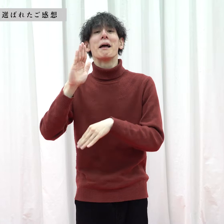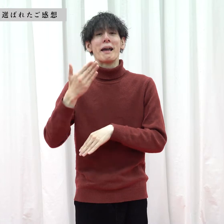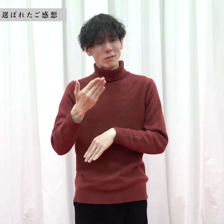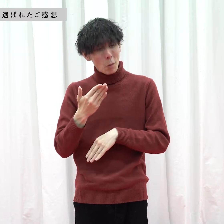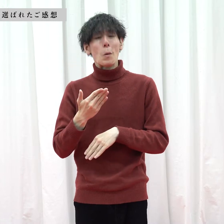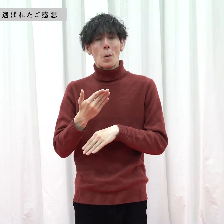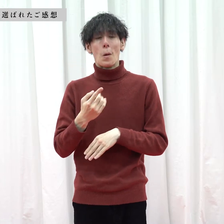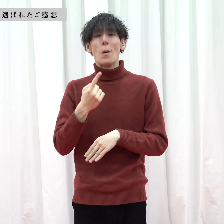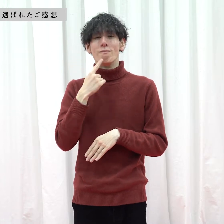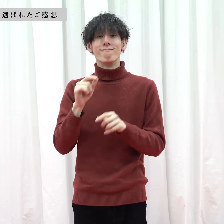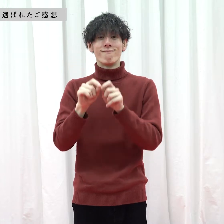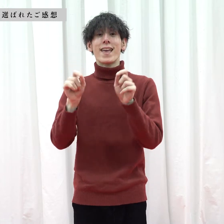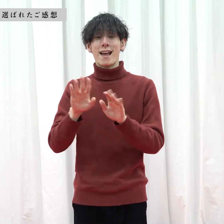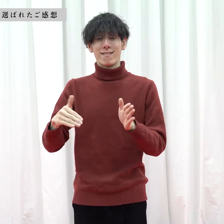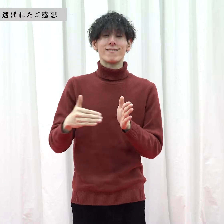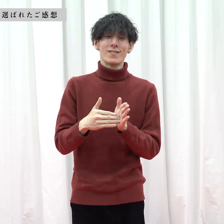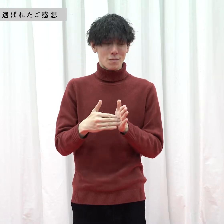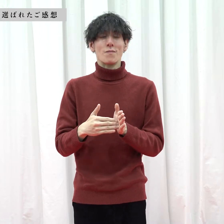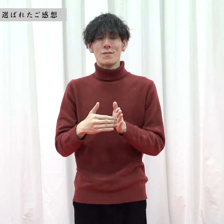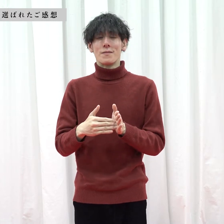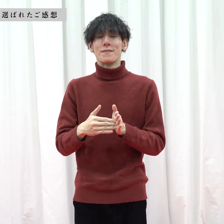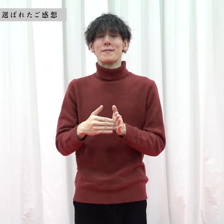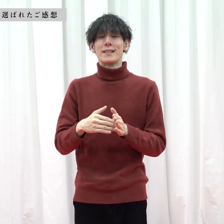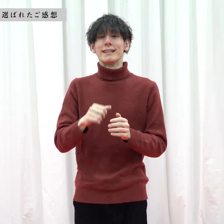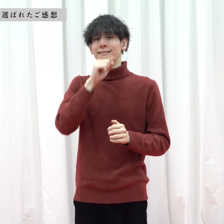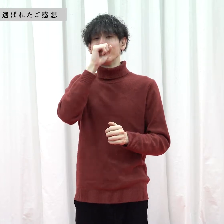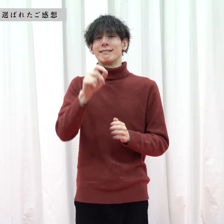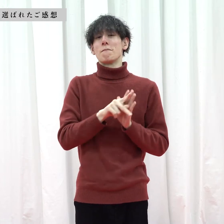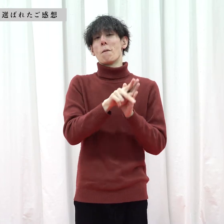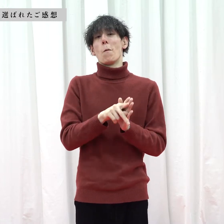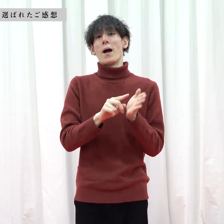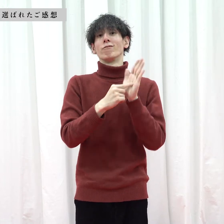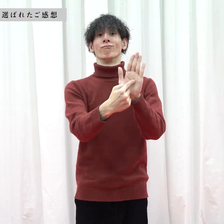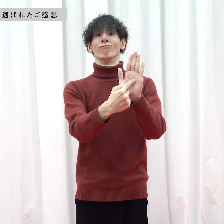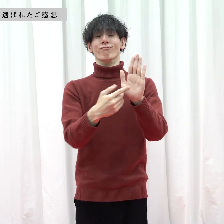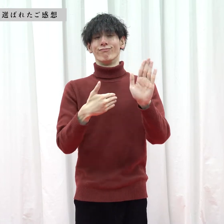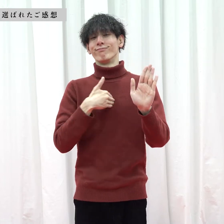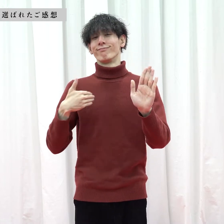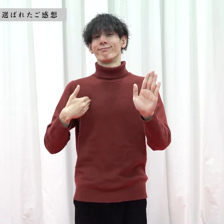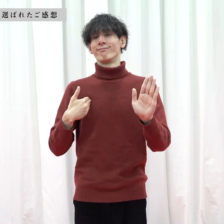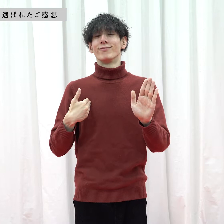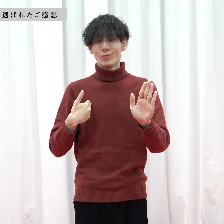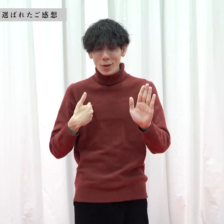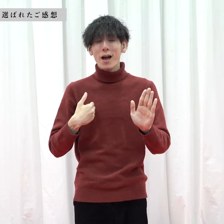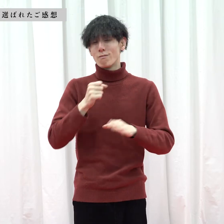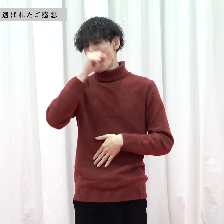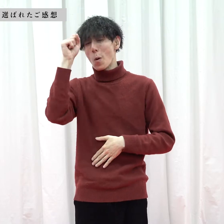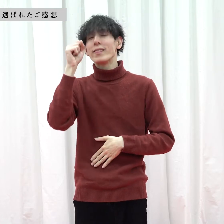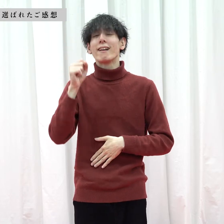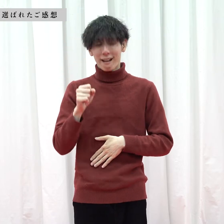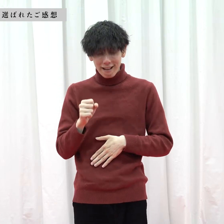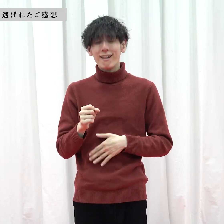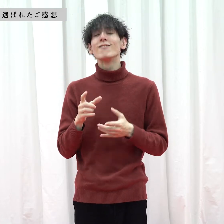悩み始めたんですけども、その結果いいパフォーマンスをすることができて